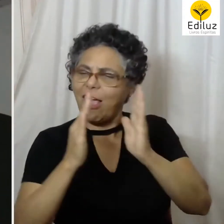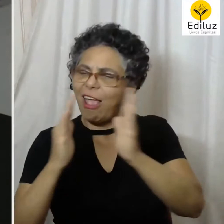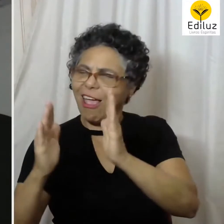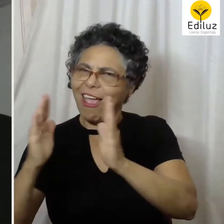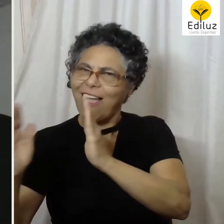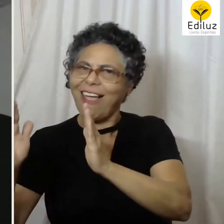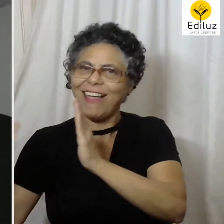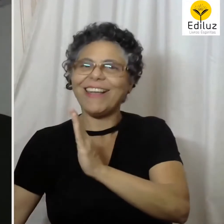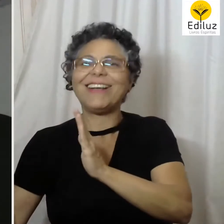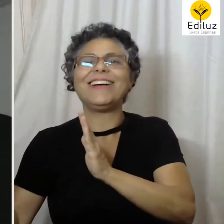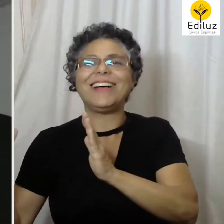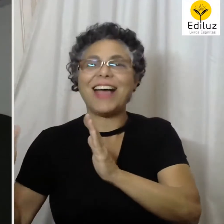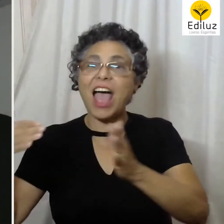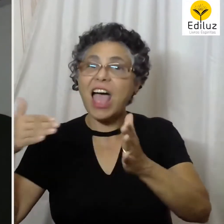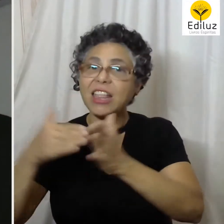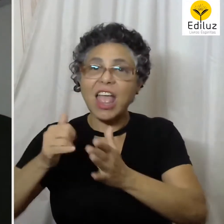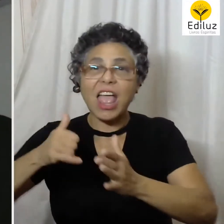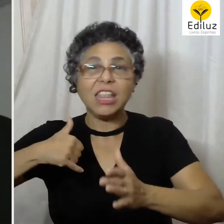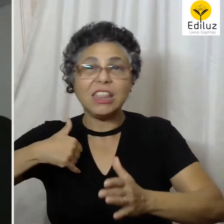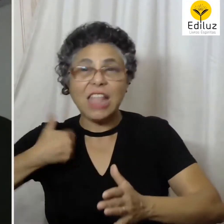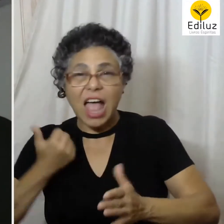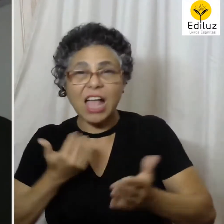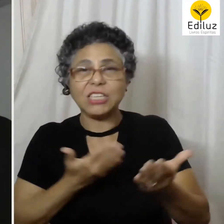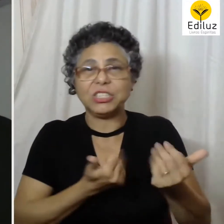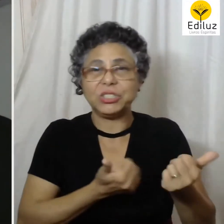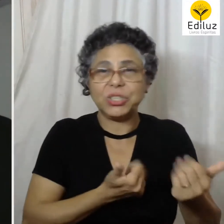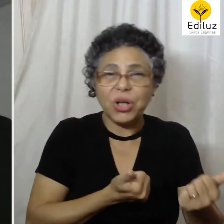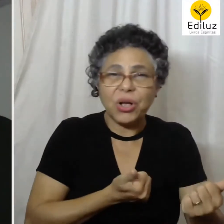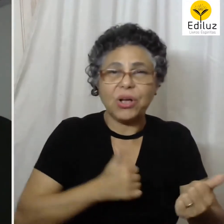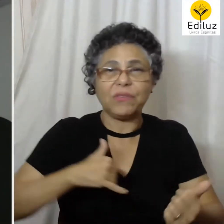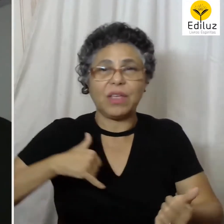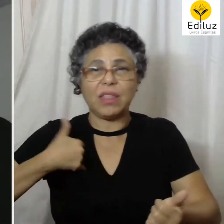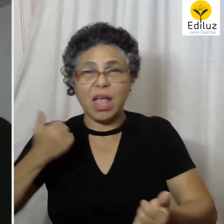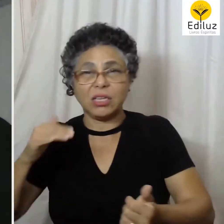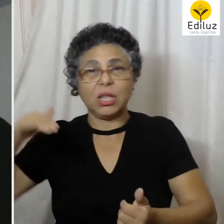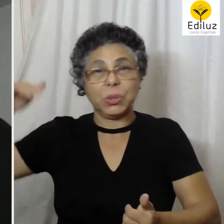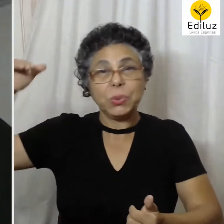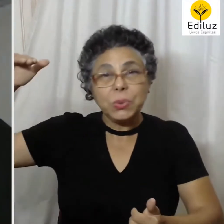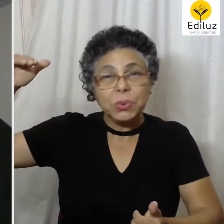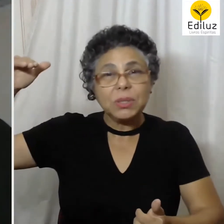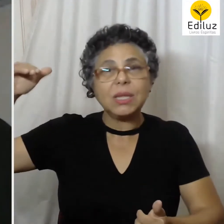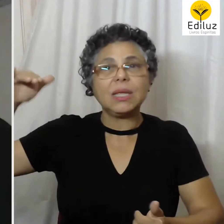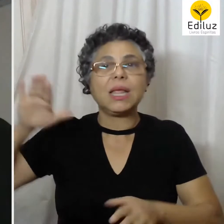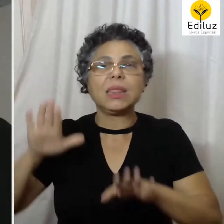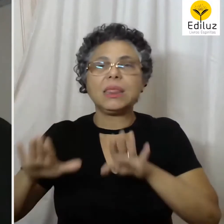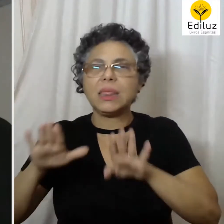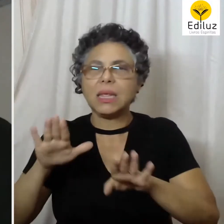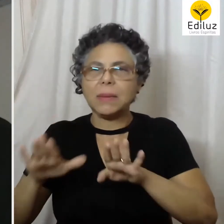ingressem na idade da juventude, na idade adulta,